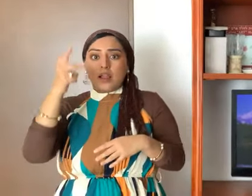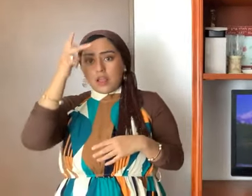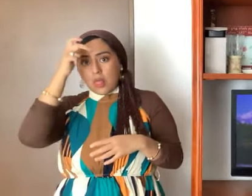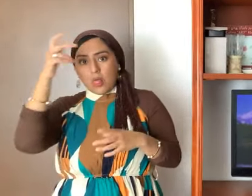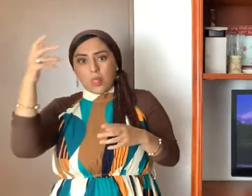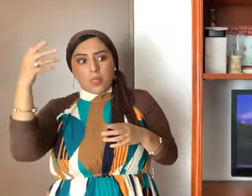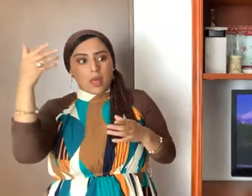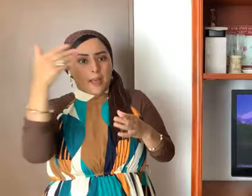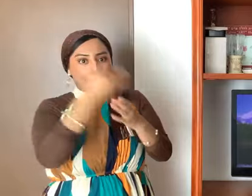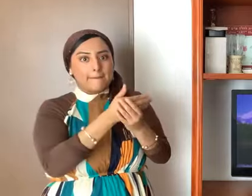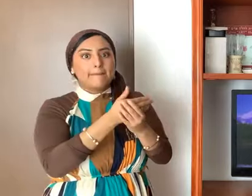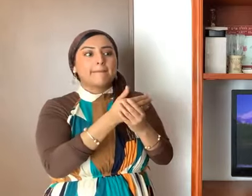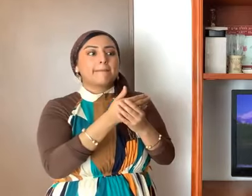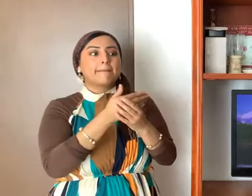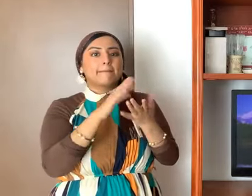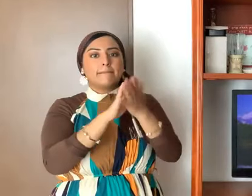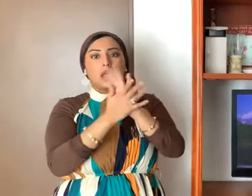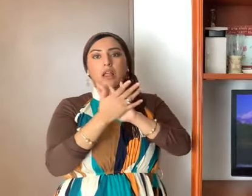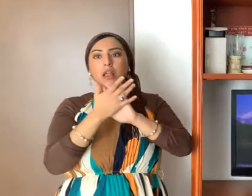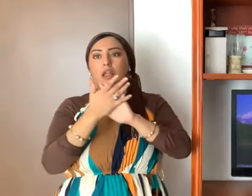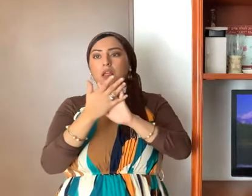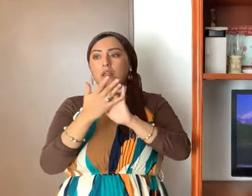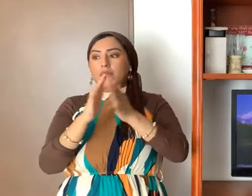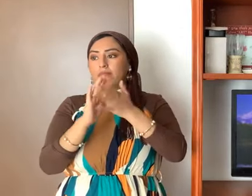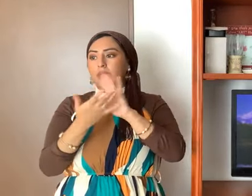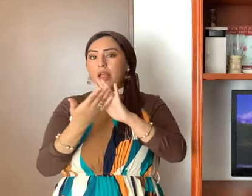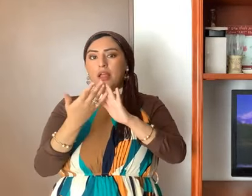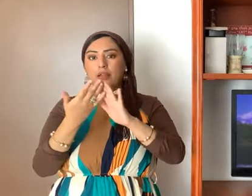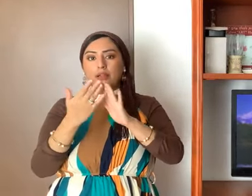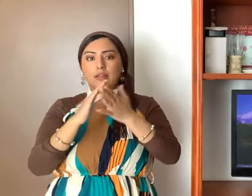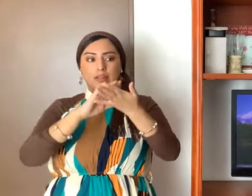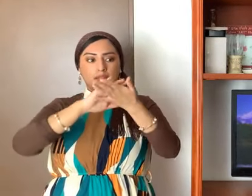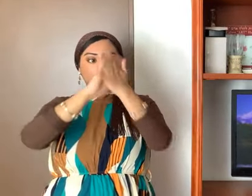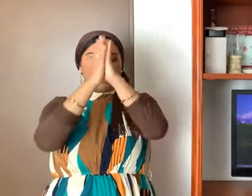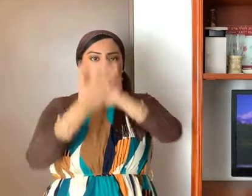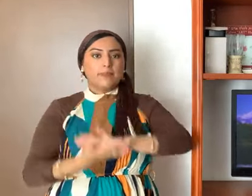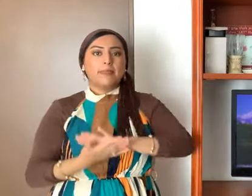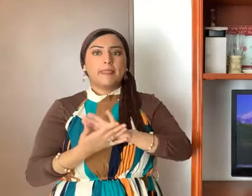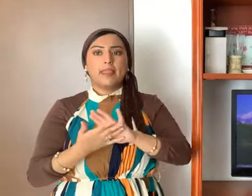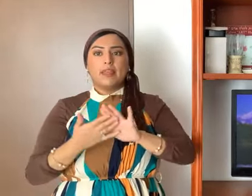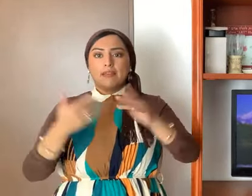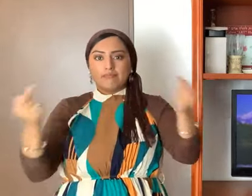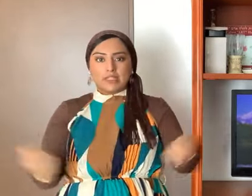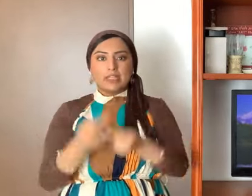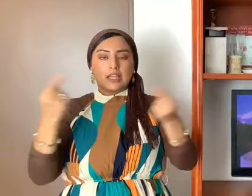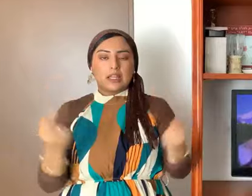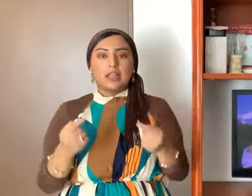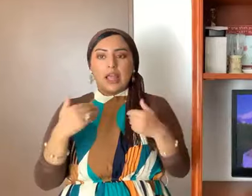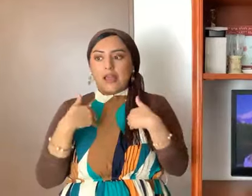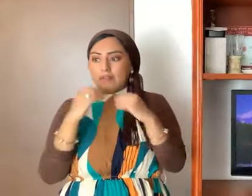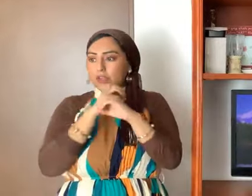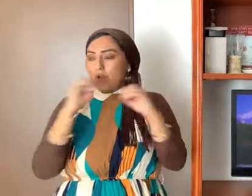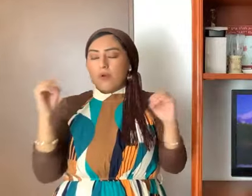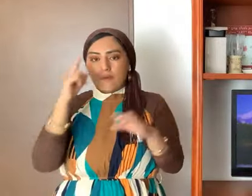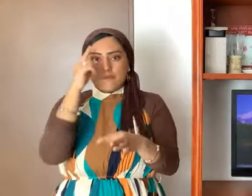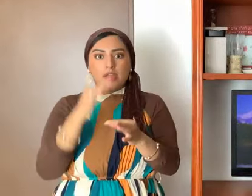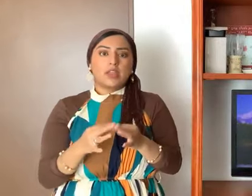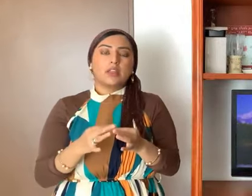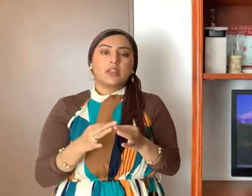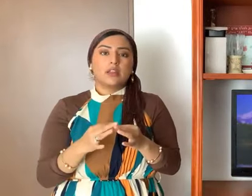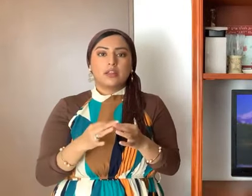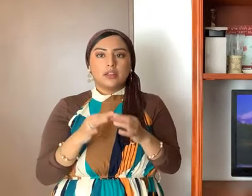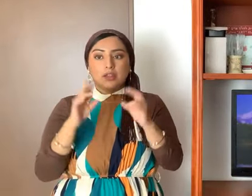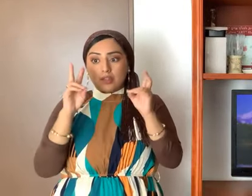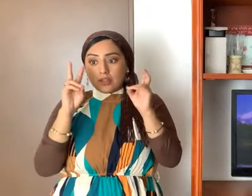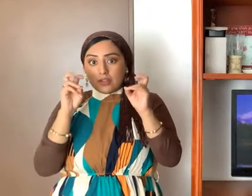diablo y los toma y se vuelven unos traidores de primera, porque no tienen fe. Son como costales